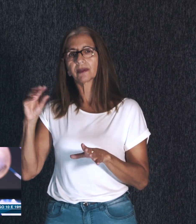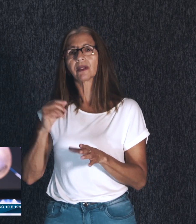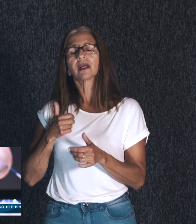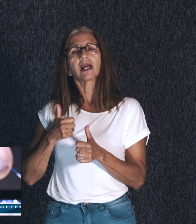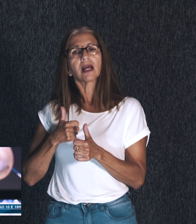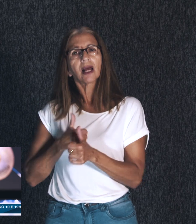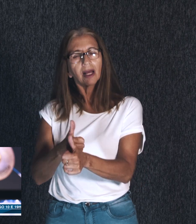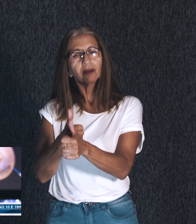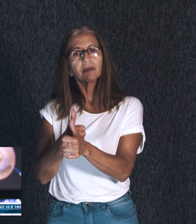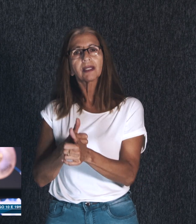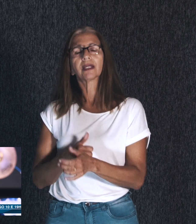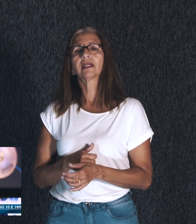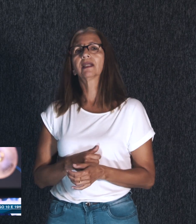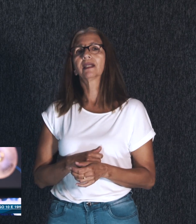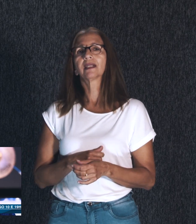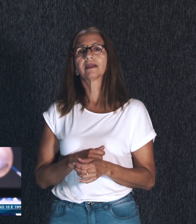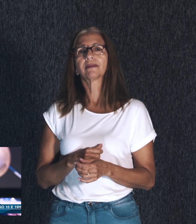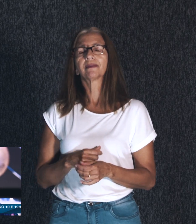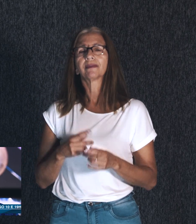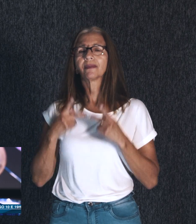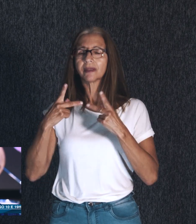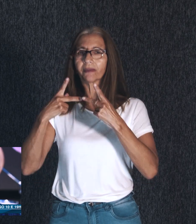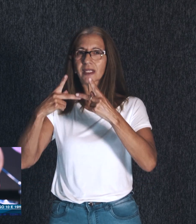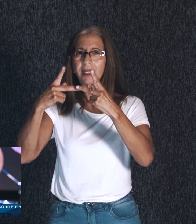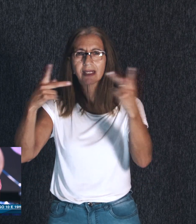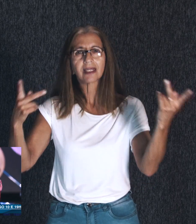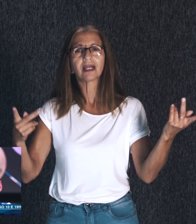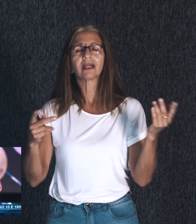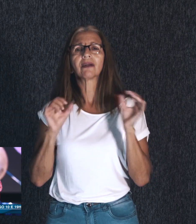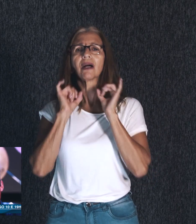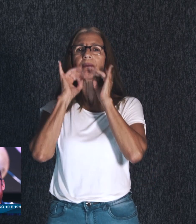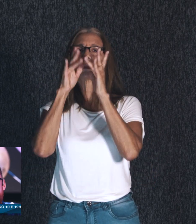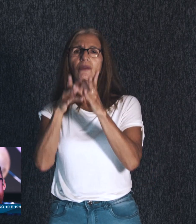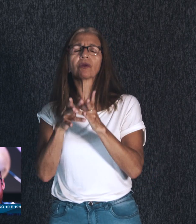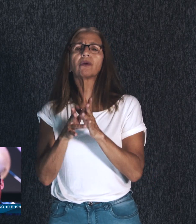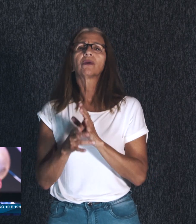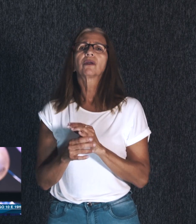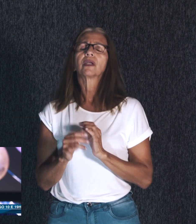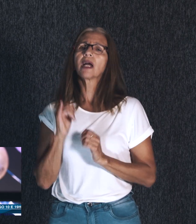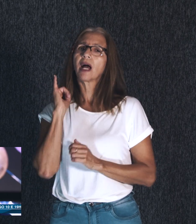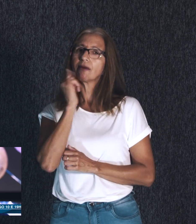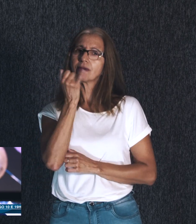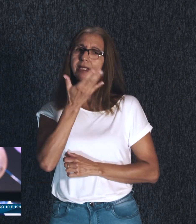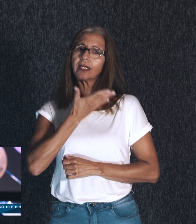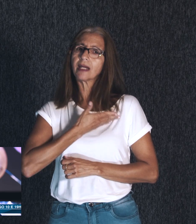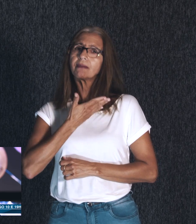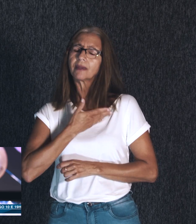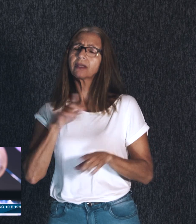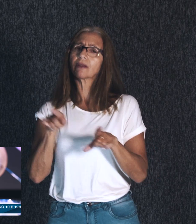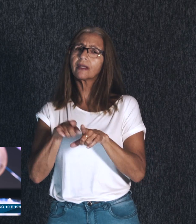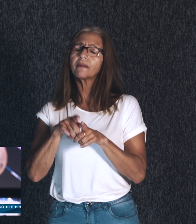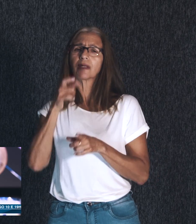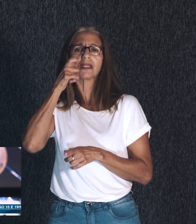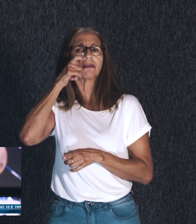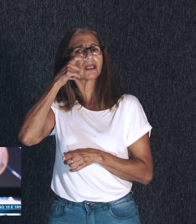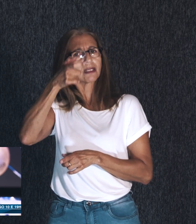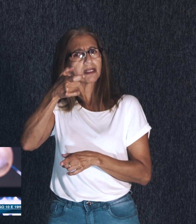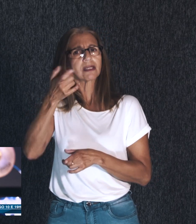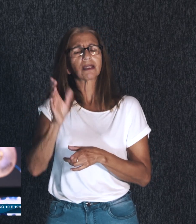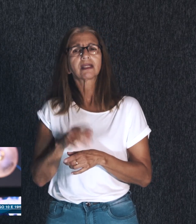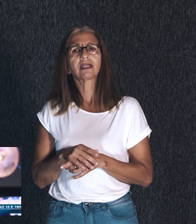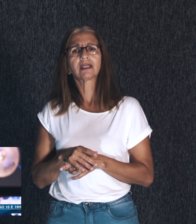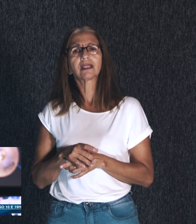mensagens, compartilhe as mensagens, abençoe pessoas que estão precisando ouvir mensagens de fé e de esperança. Faça isso e vai ser